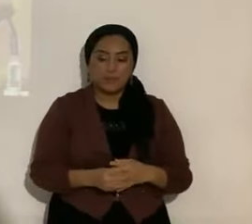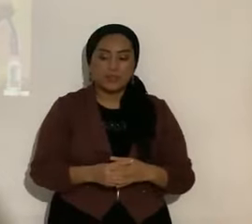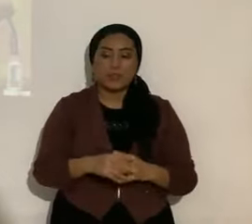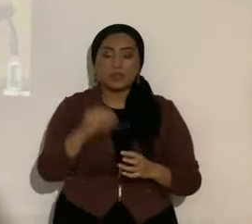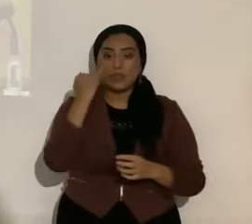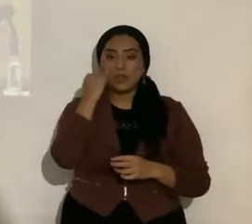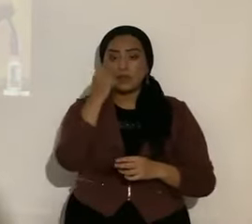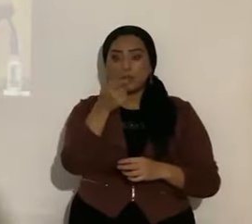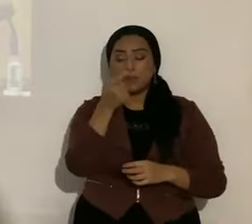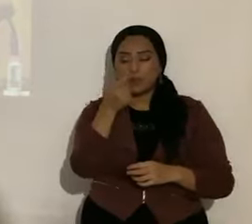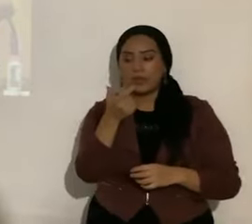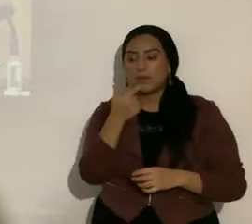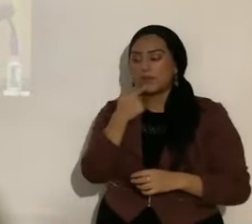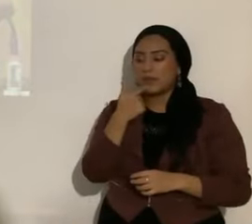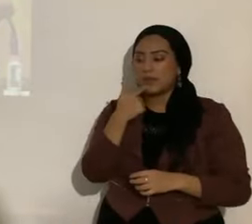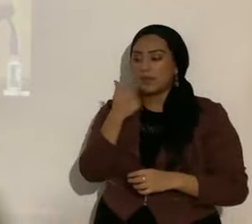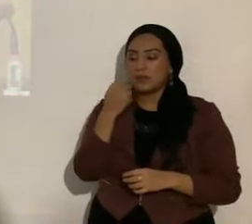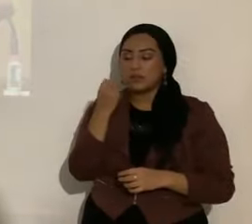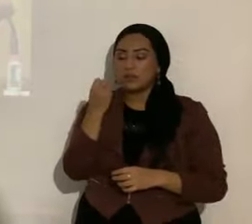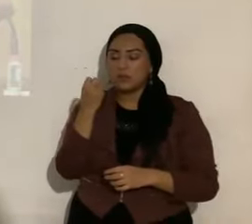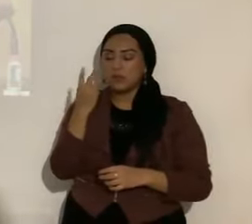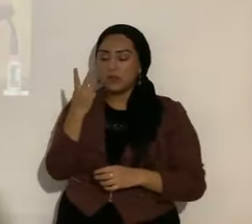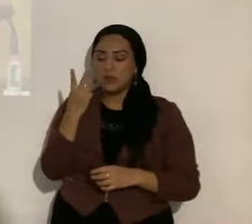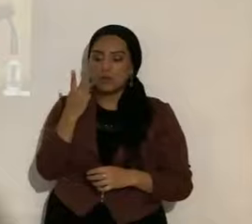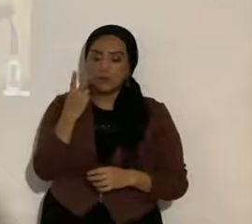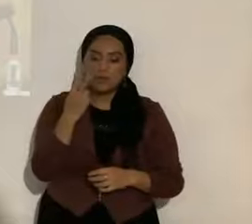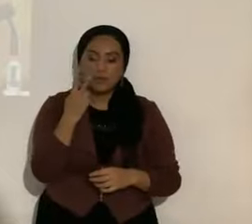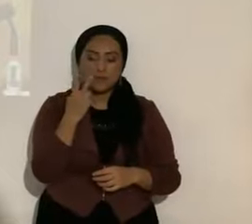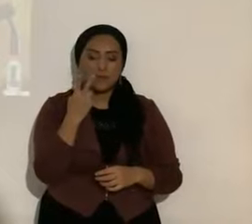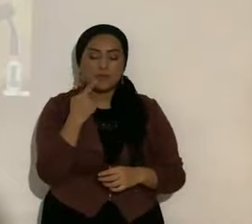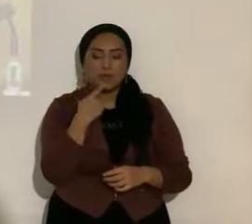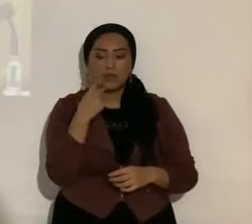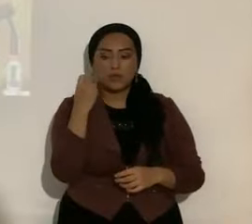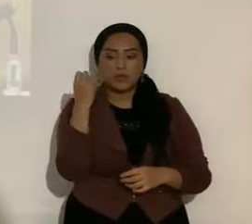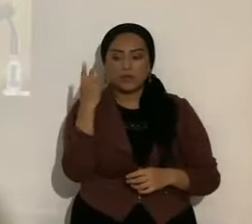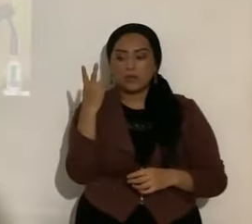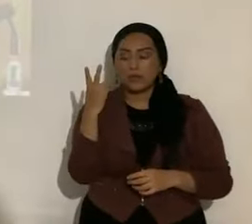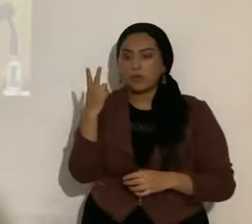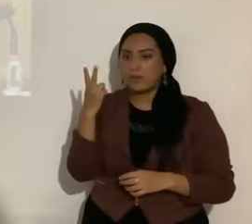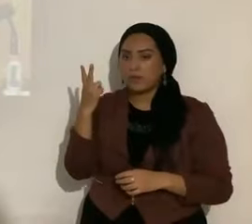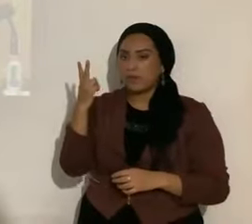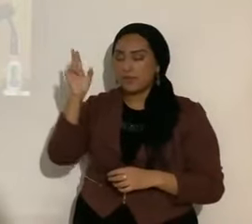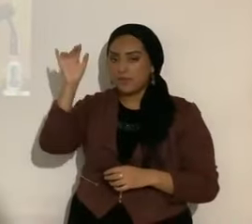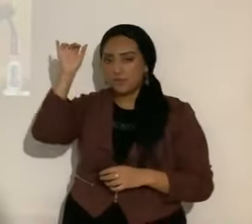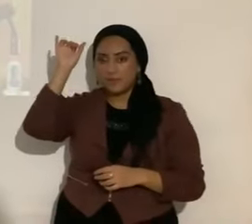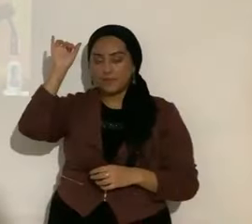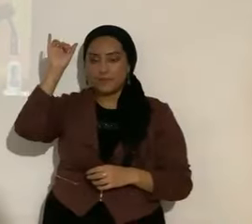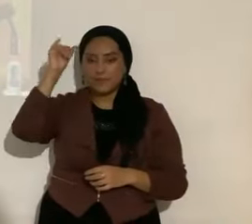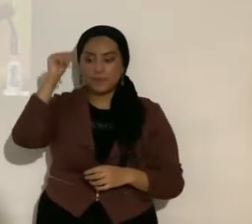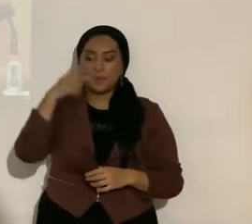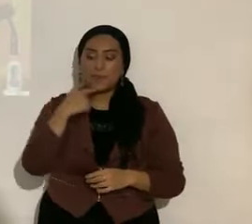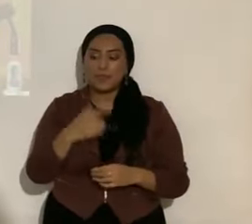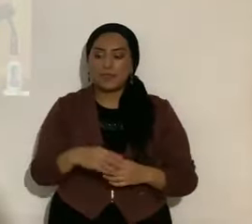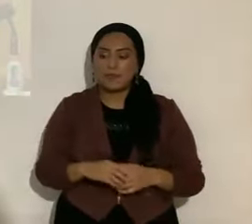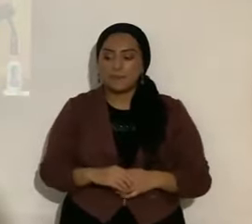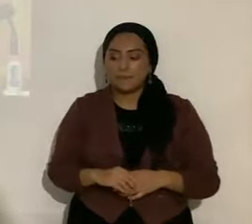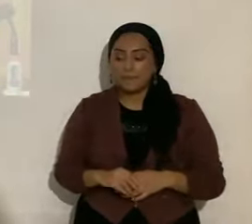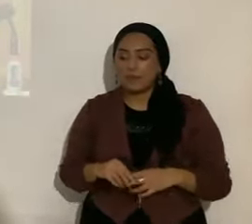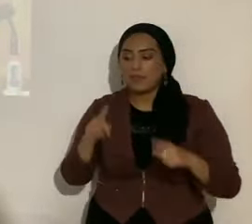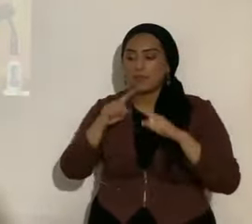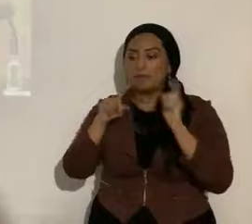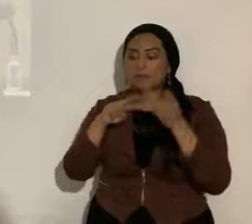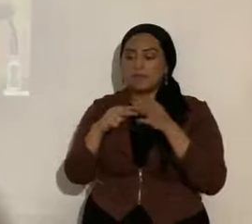Ahora, si ustedes ven aquí, dice 12 yuntas de bueyes, ¿sí? O 12 yuntas, nada más dice, bueno, pero la